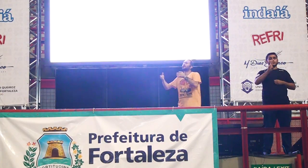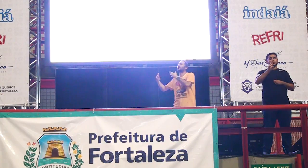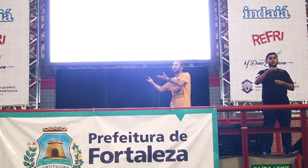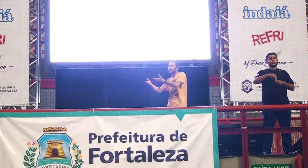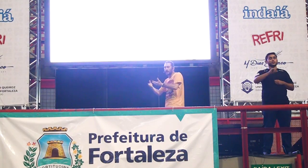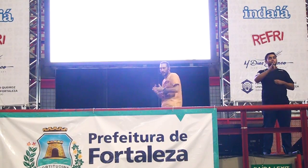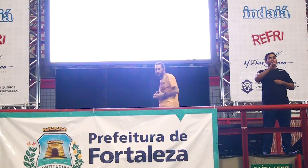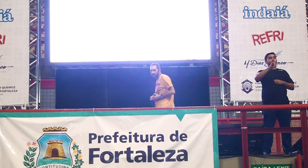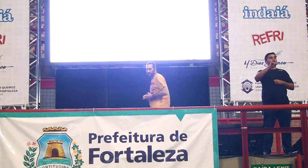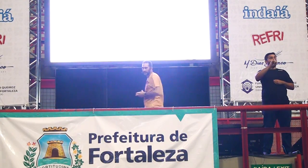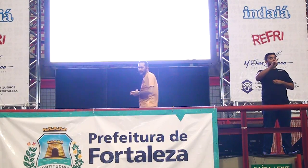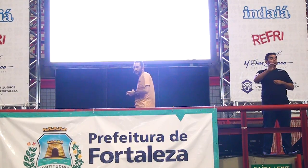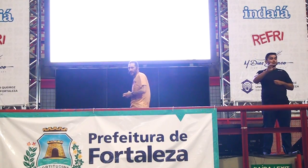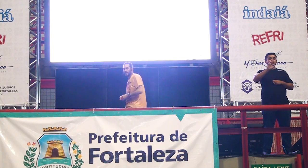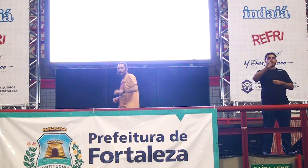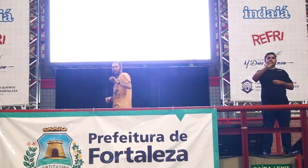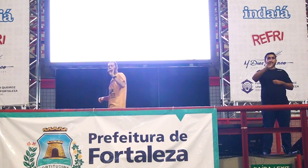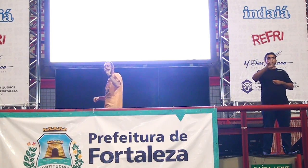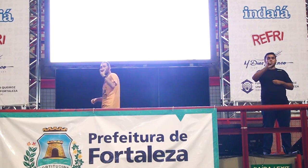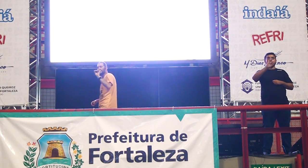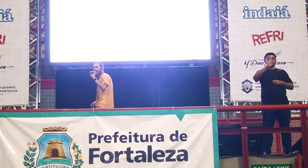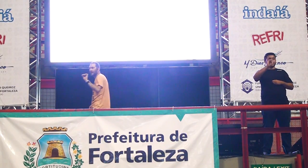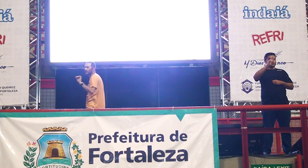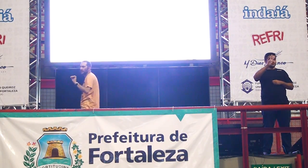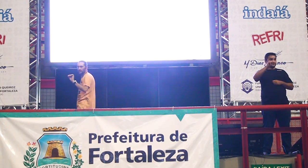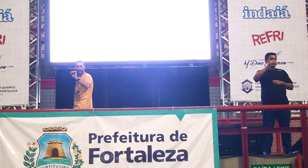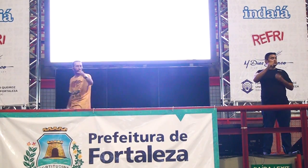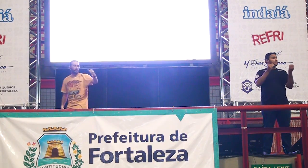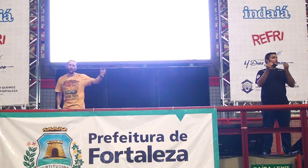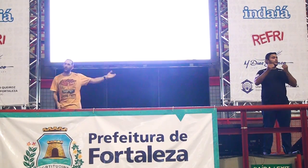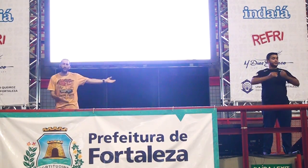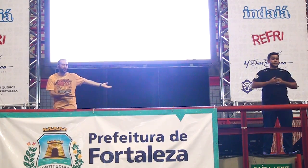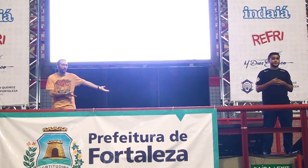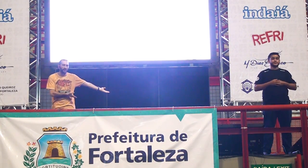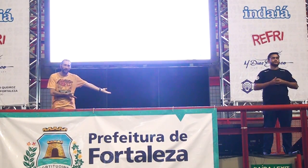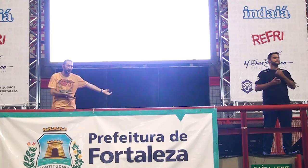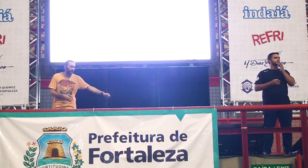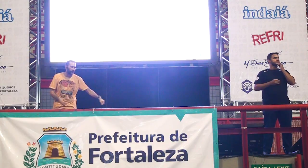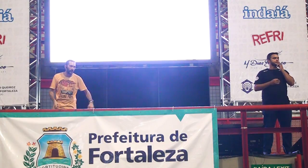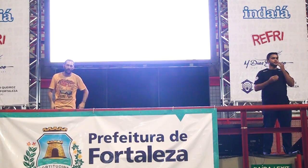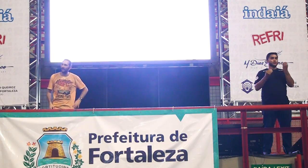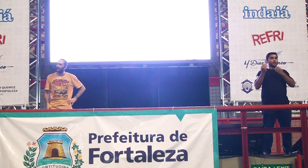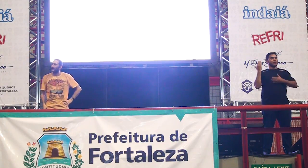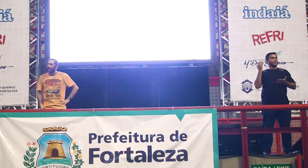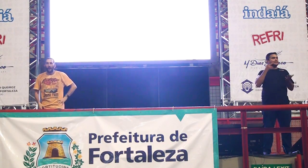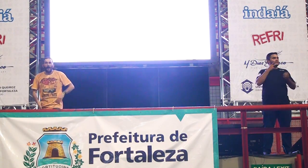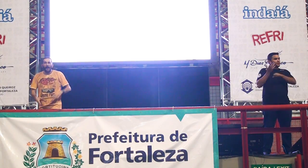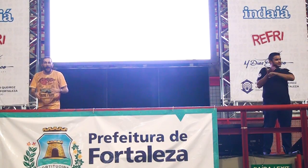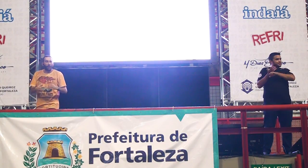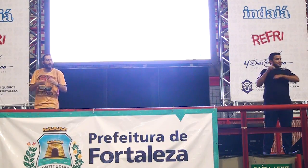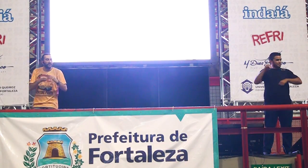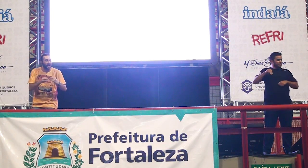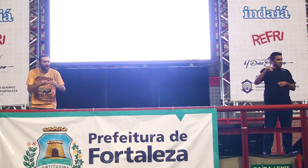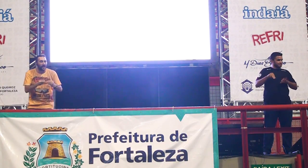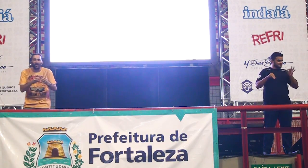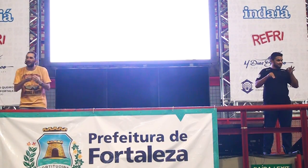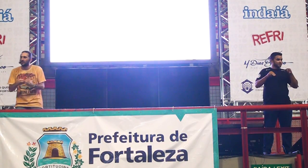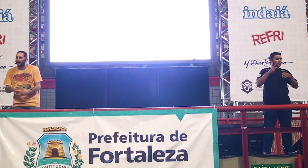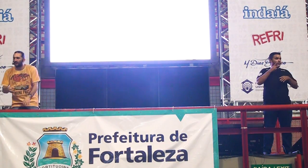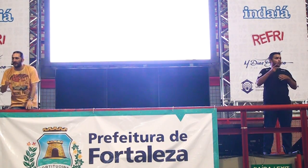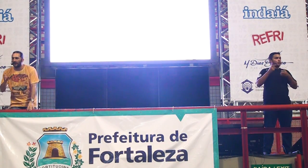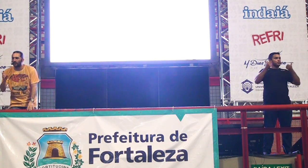umidade relativa do ar? Umidade relativa, o professor de matemática saiu agora, hein?